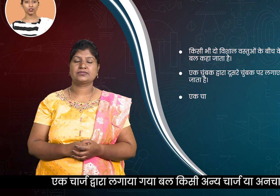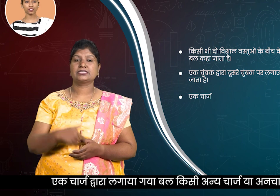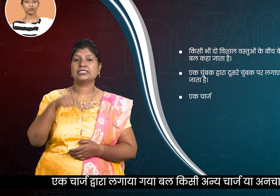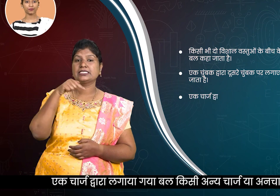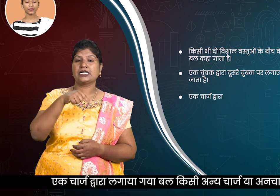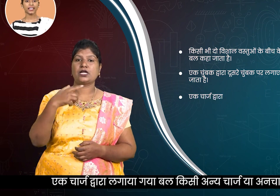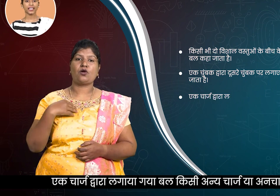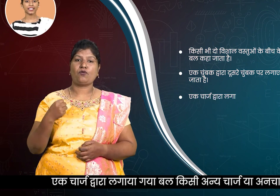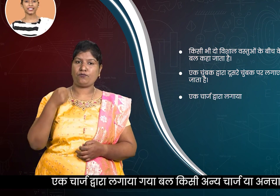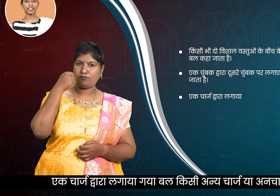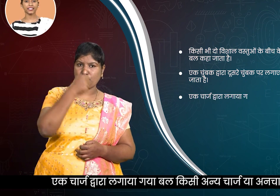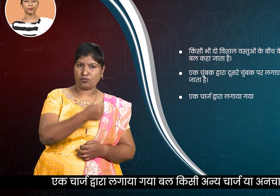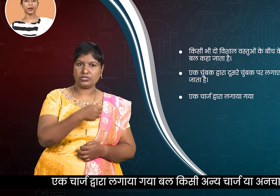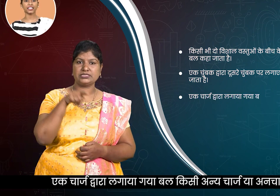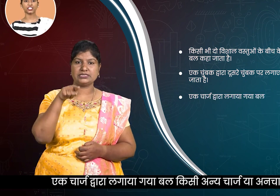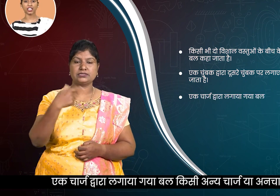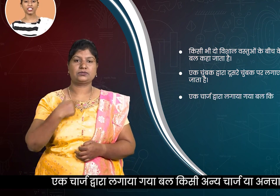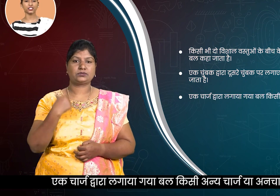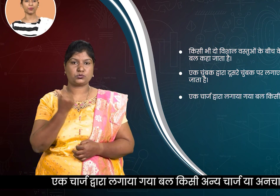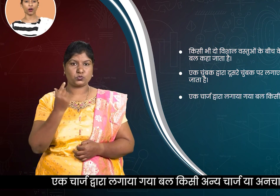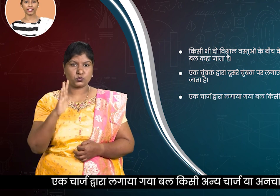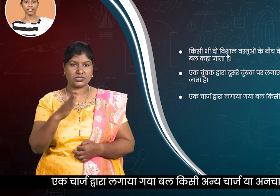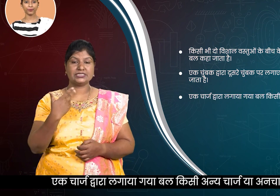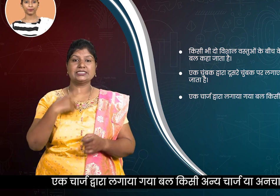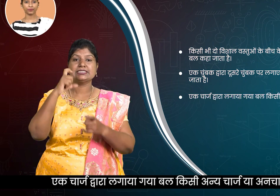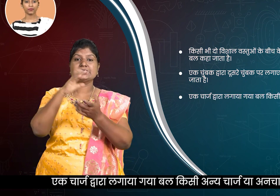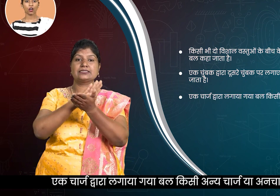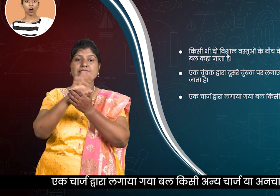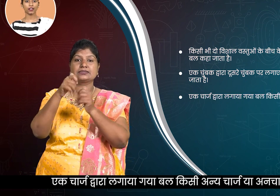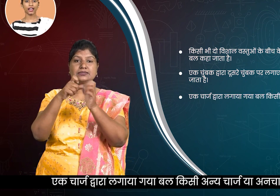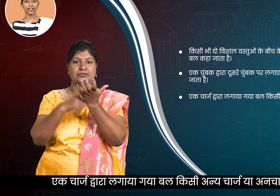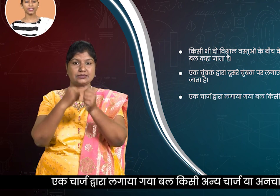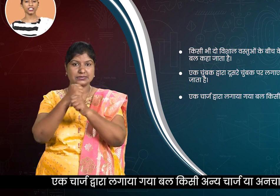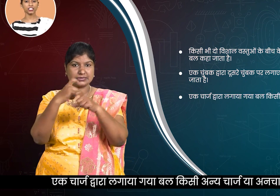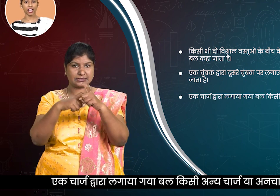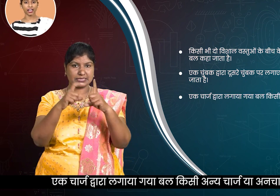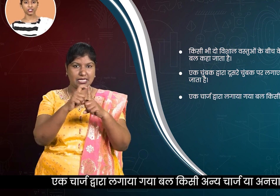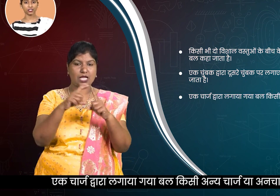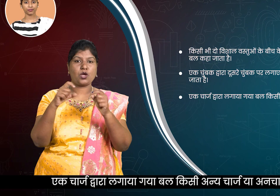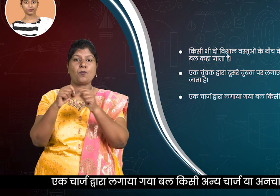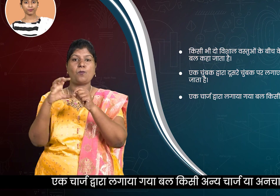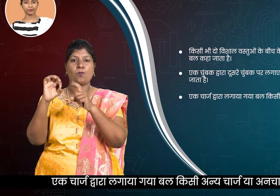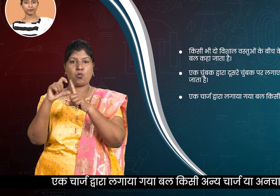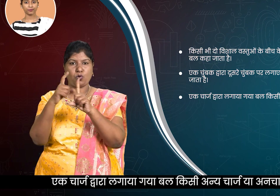एक चार्ज शरीर जब किसी अन्य चार्ज या अनचार्ज शरीर पर